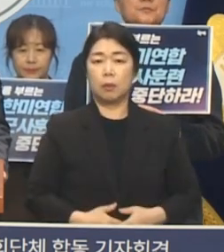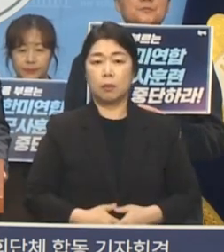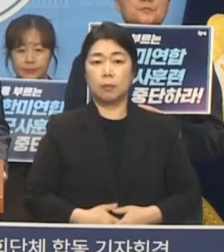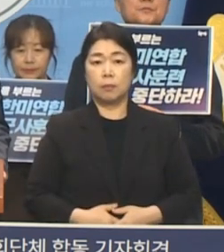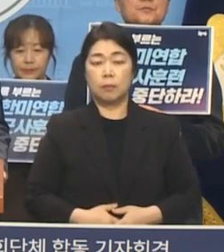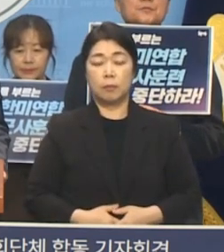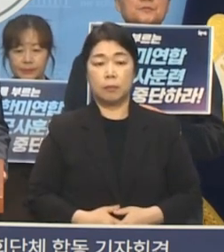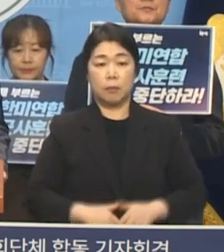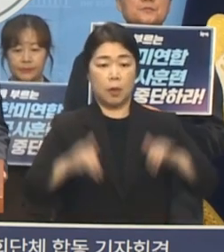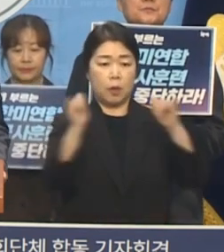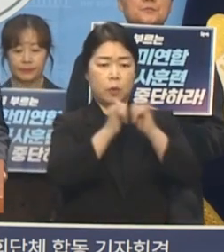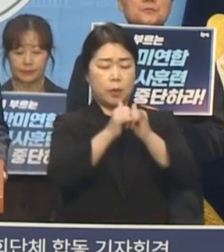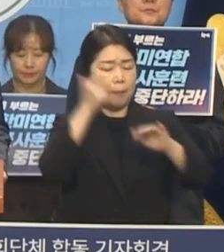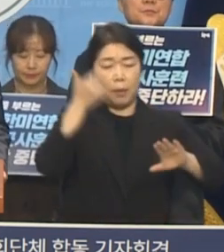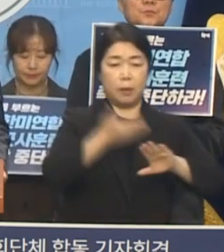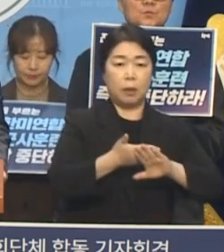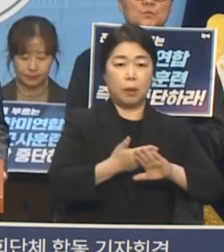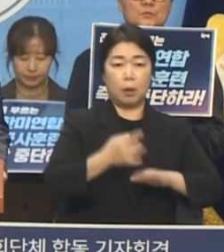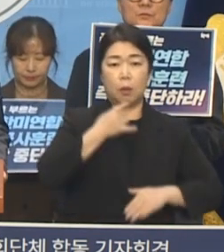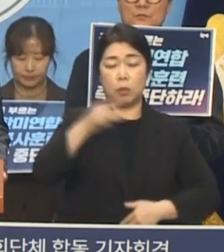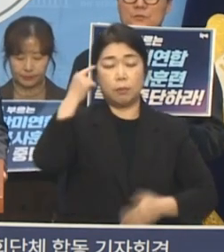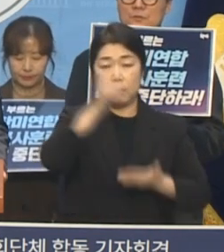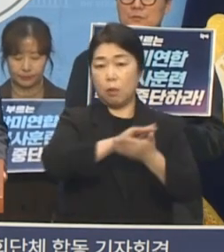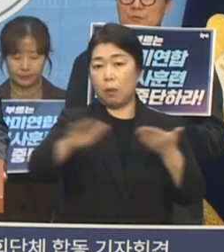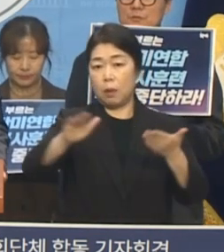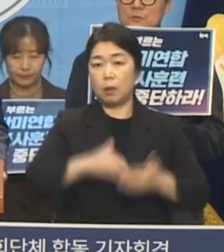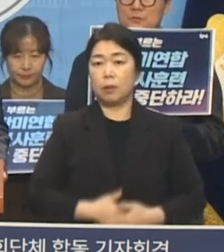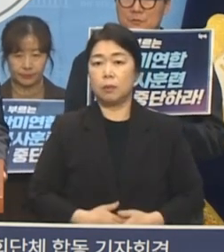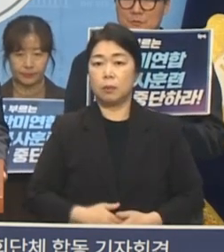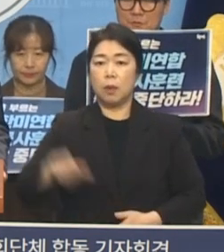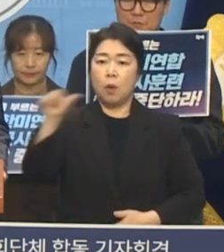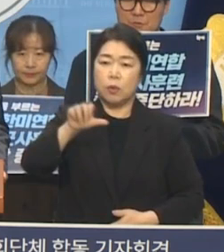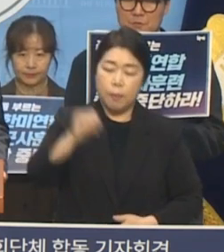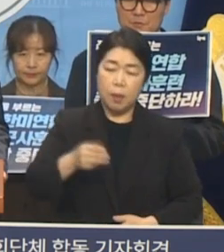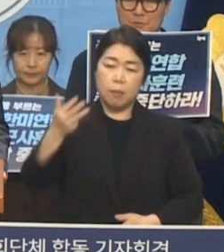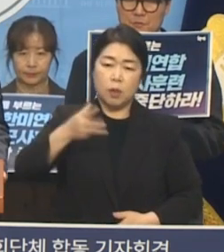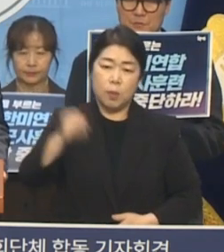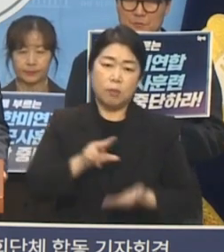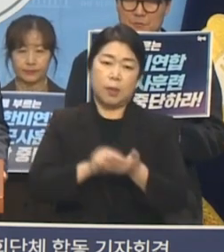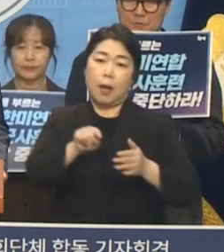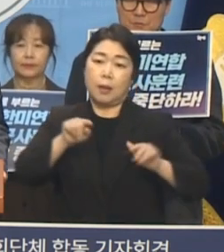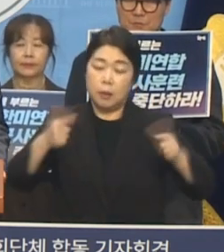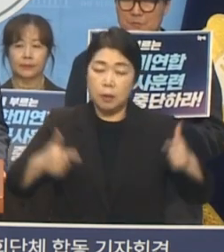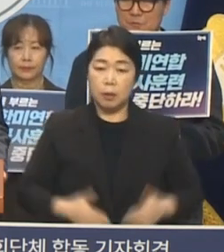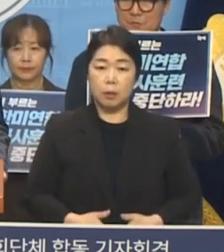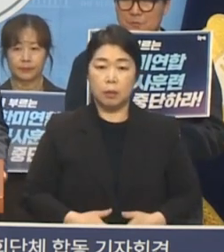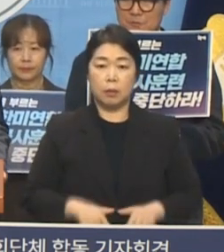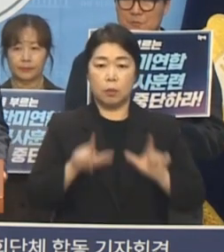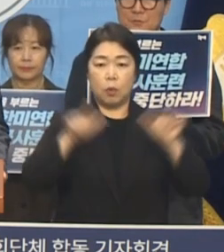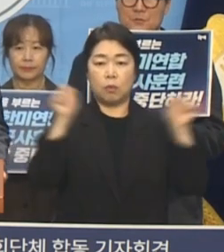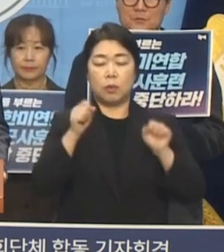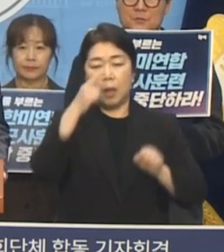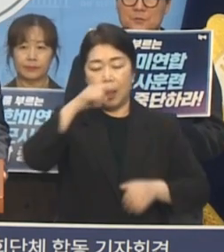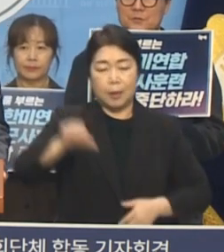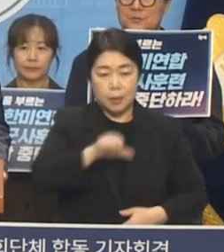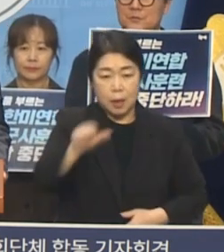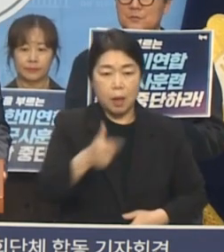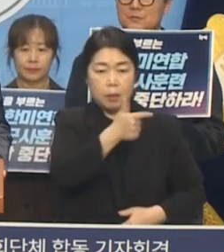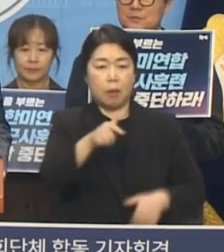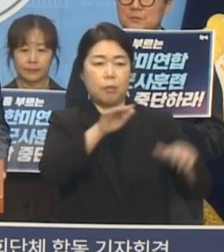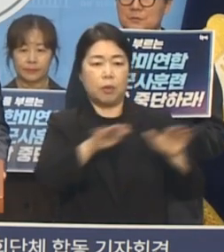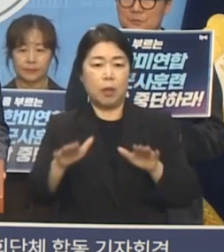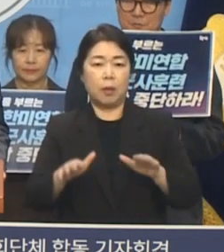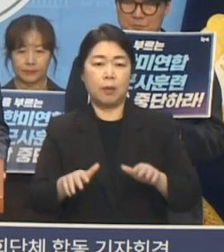전쟁 반대, 오직 평화, 5천만, 8천만의 문제가 아니라 동북아, 동아시아, 태평양 3차